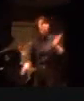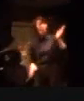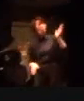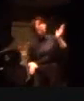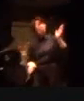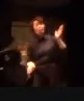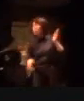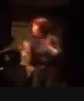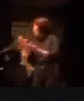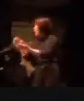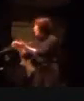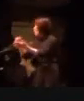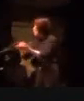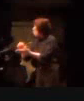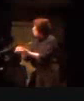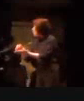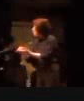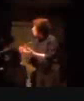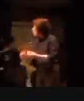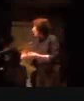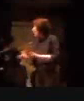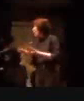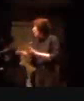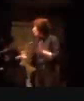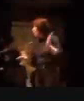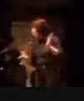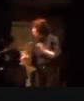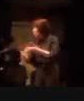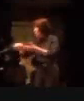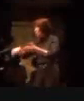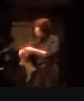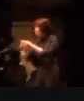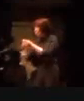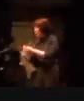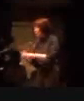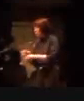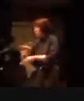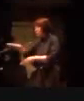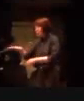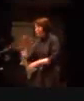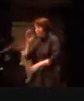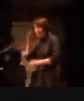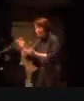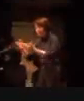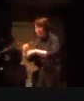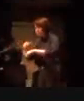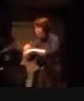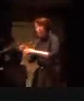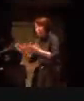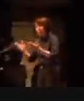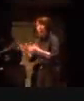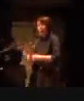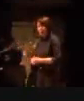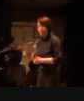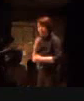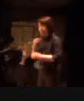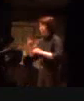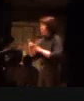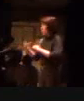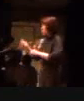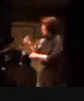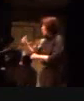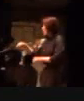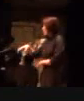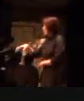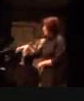れたのですね。今日この汚染を詳しく皆さんに聞いていただく時間がありませんが、福島第一原子